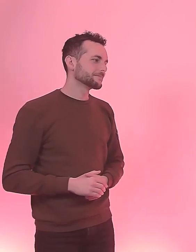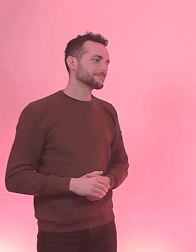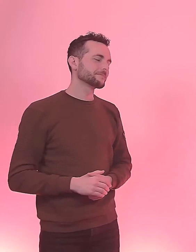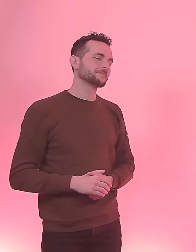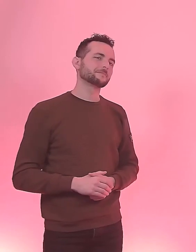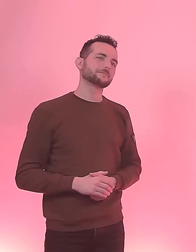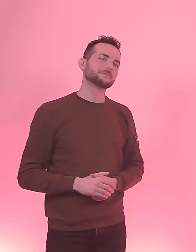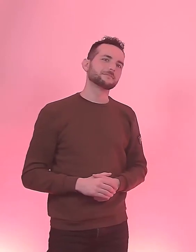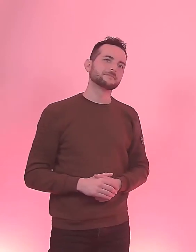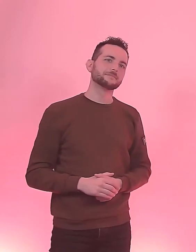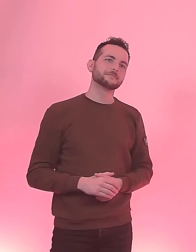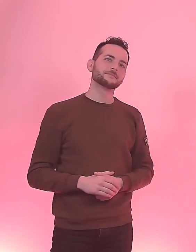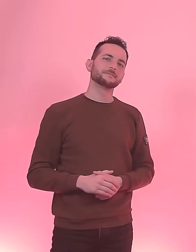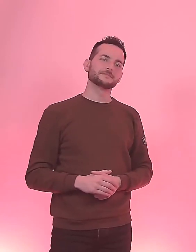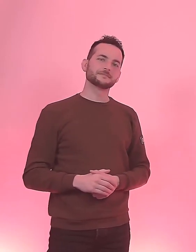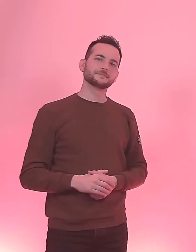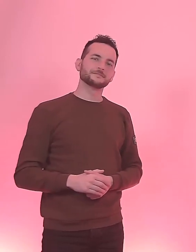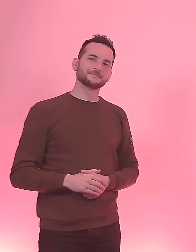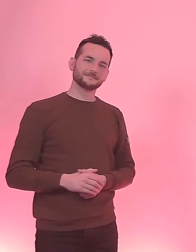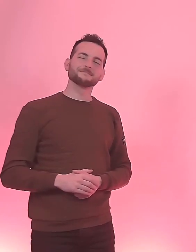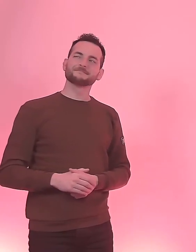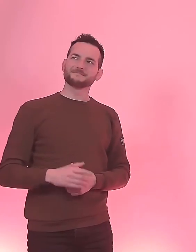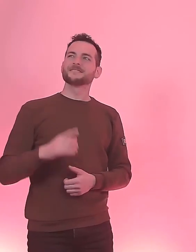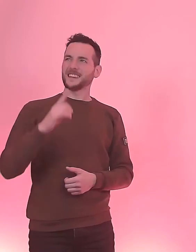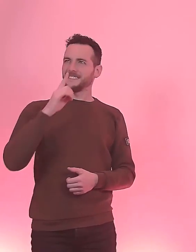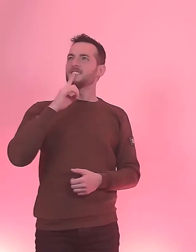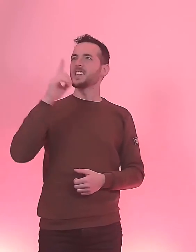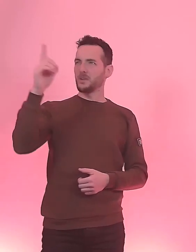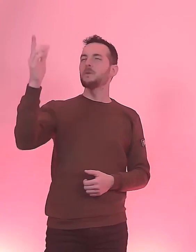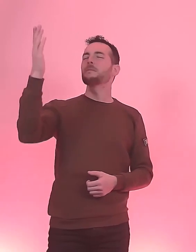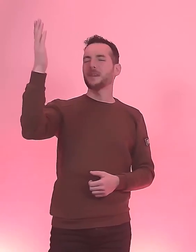de aris uwe